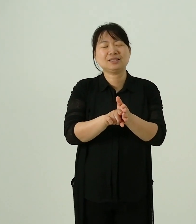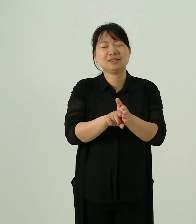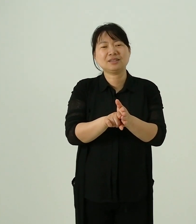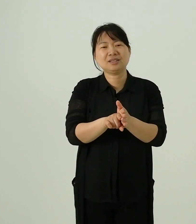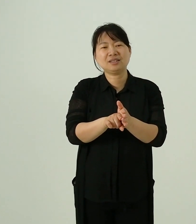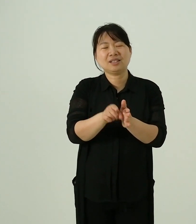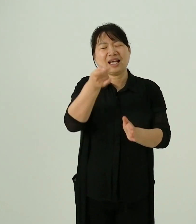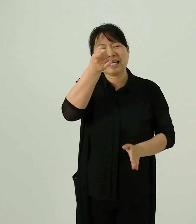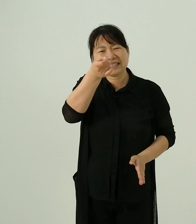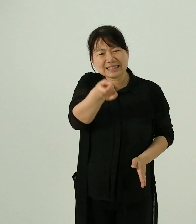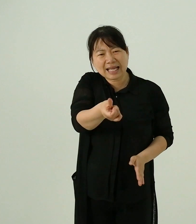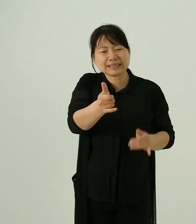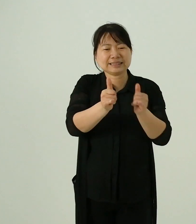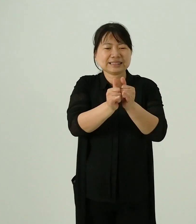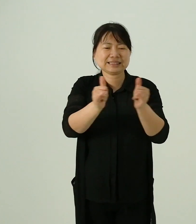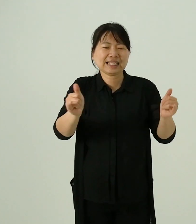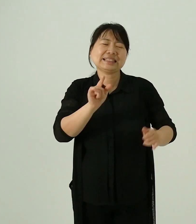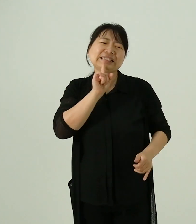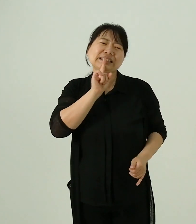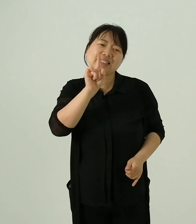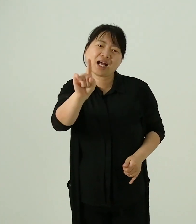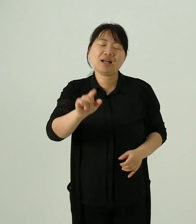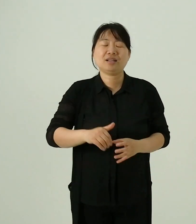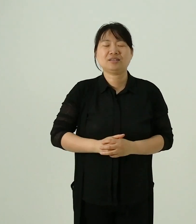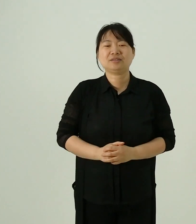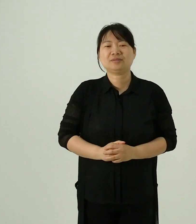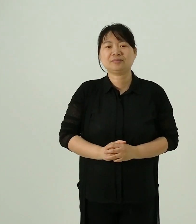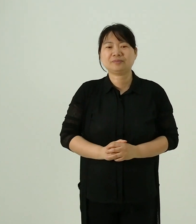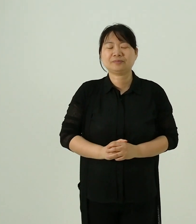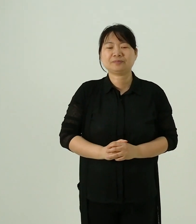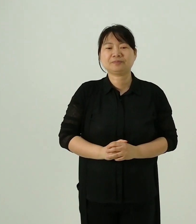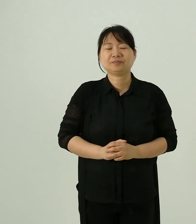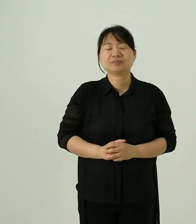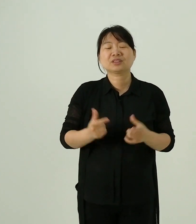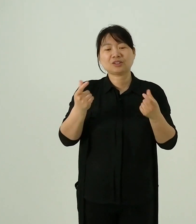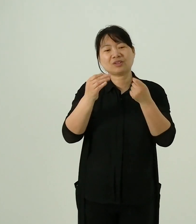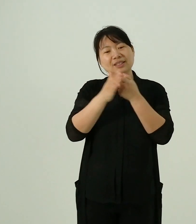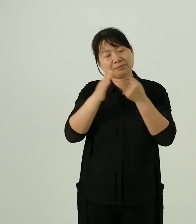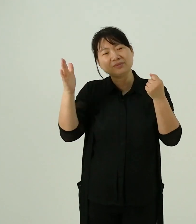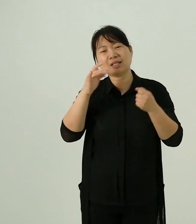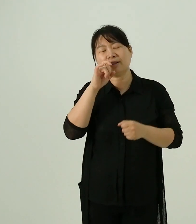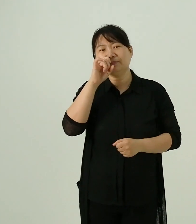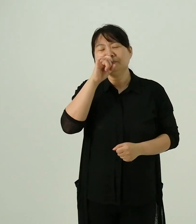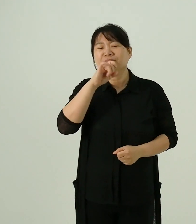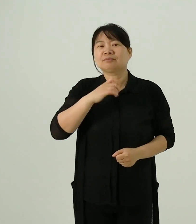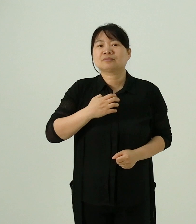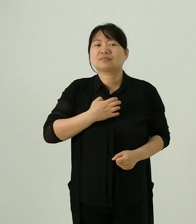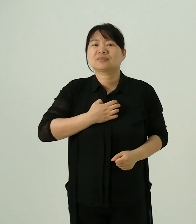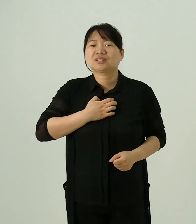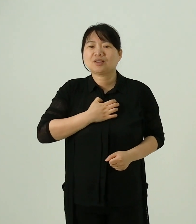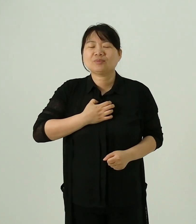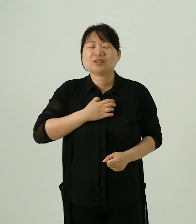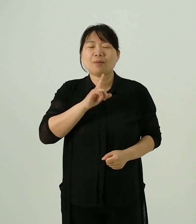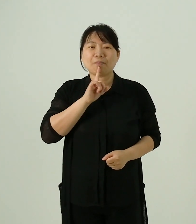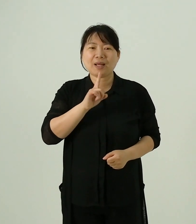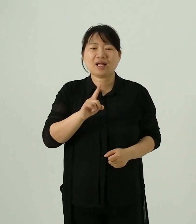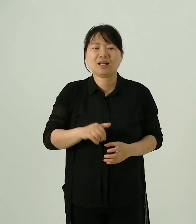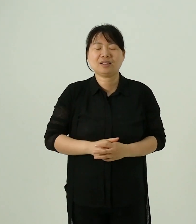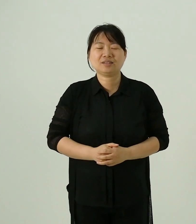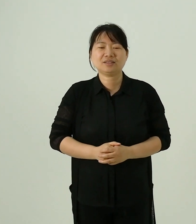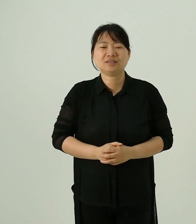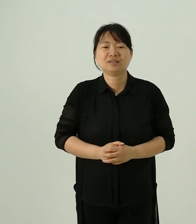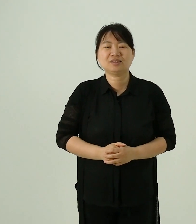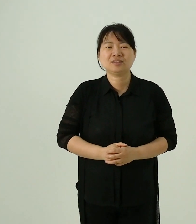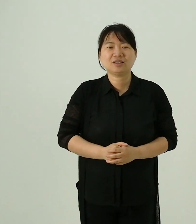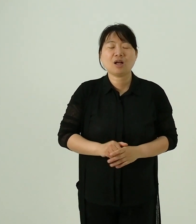믿음이 작은 자들아. 다음 절. 그러므로 염려하여 이르기를. 이 염려라는